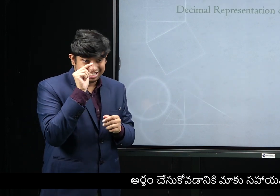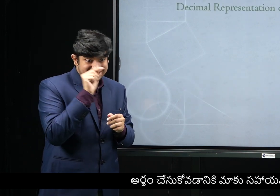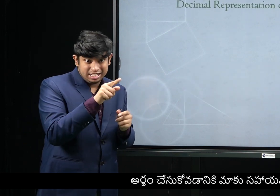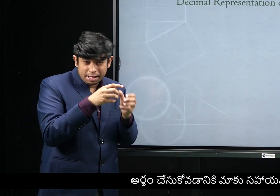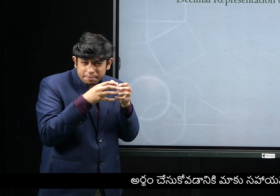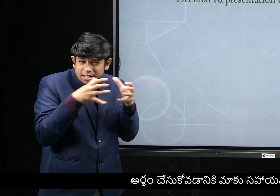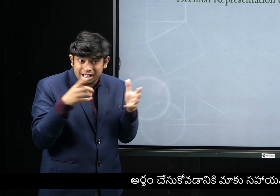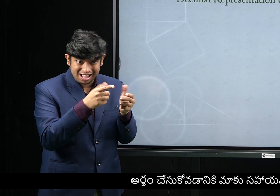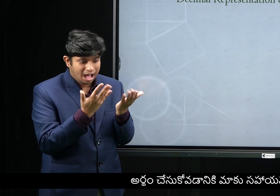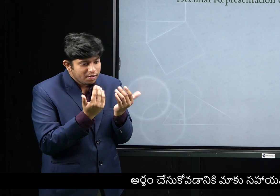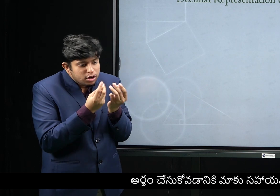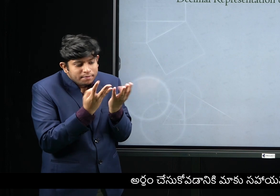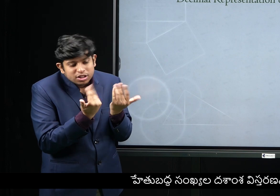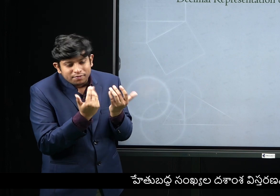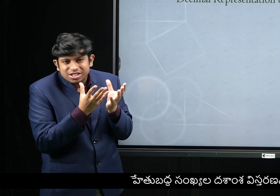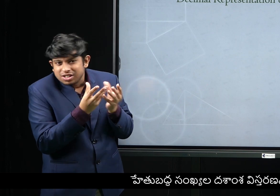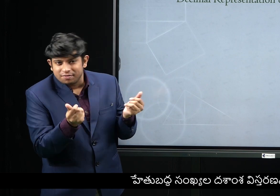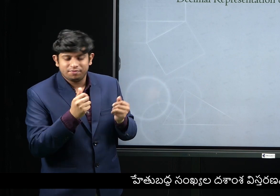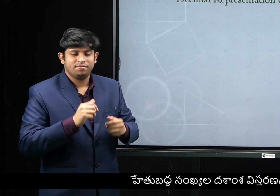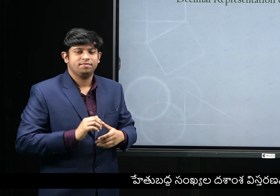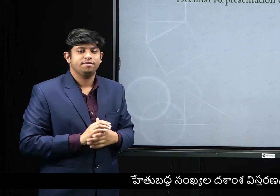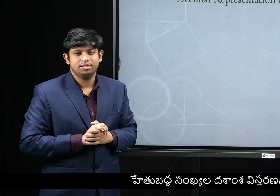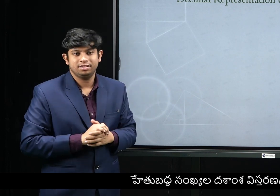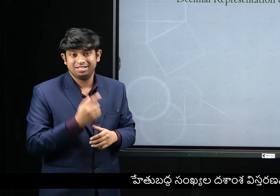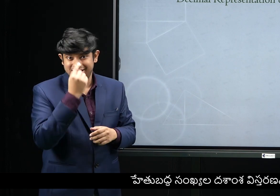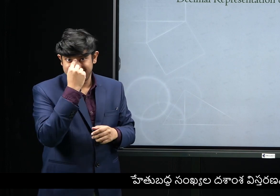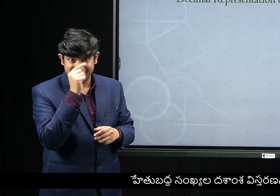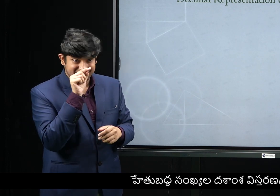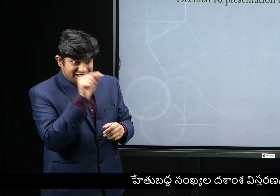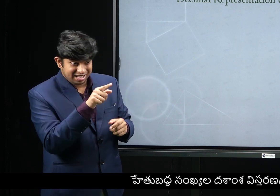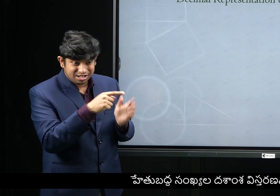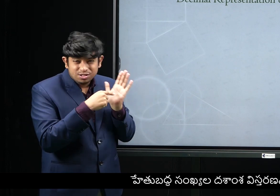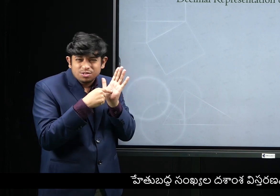మాకు సహాయపడుతుంది. హేతుబద్ధ సంఖ్యల దశాంశ విస్తరణను చూద్దాం.